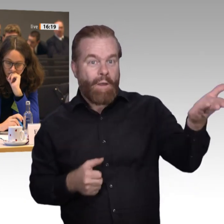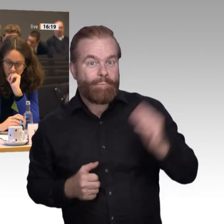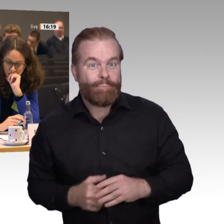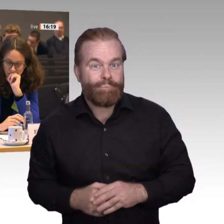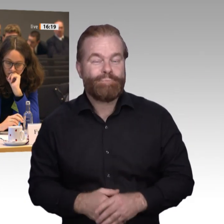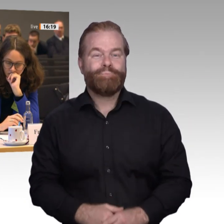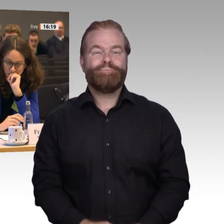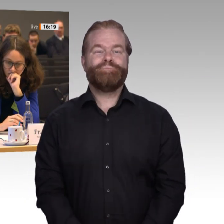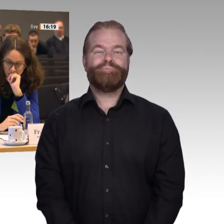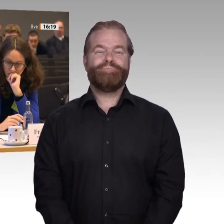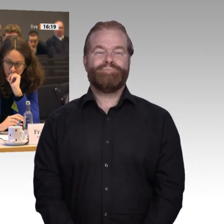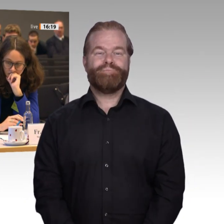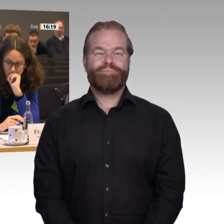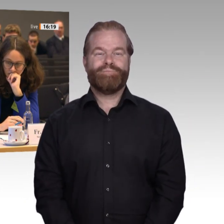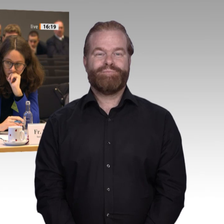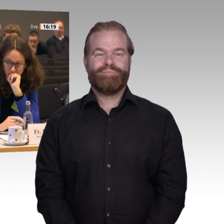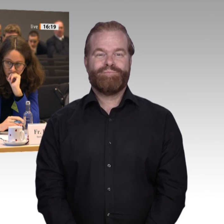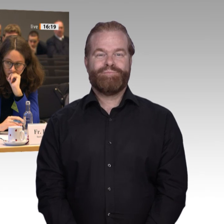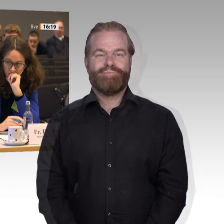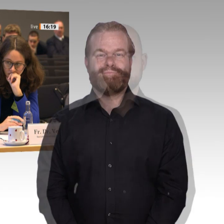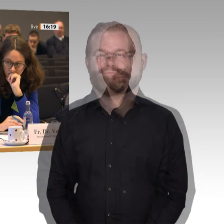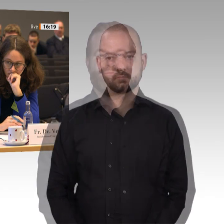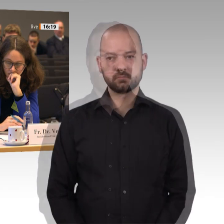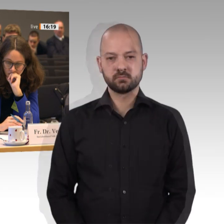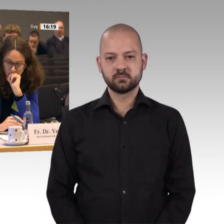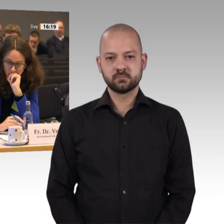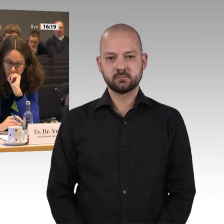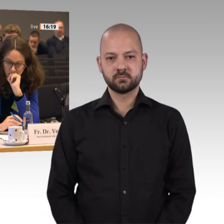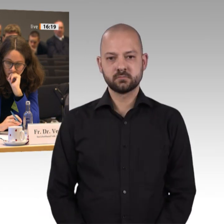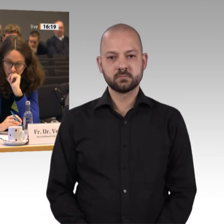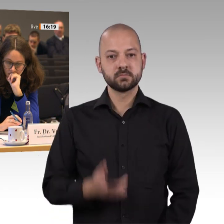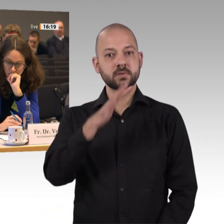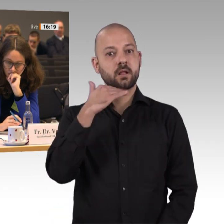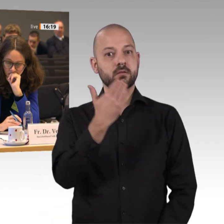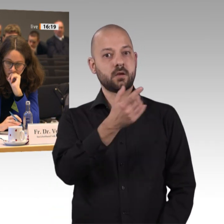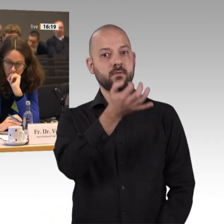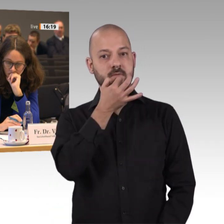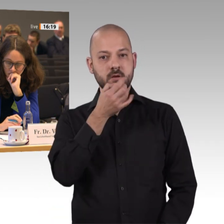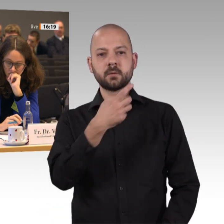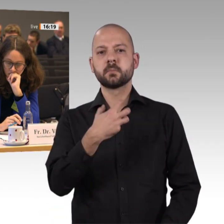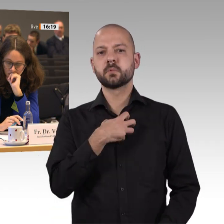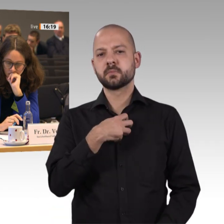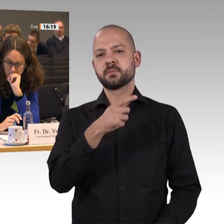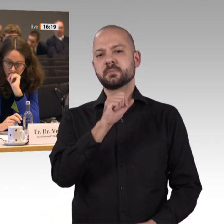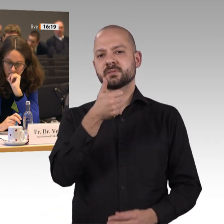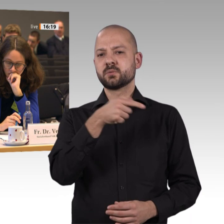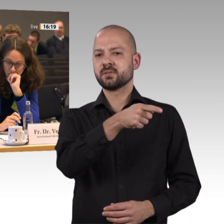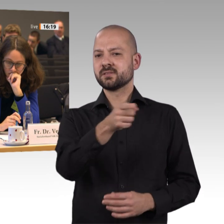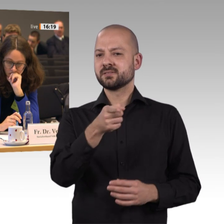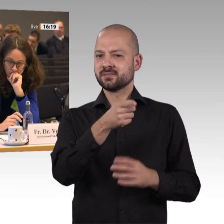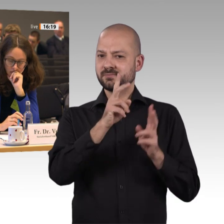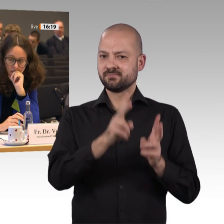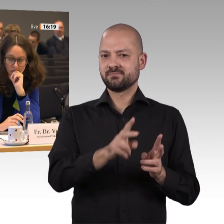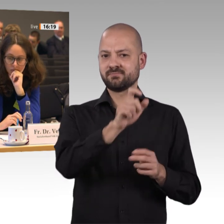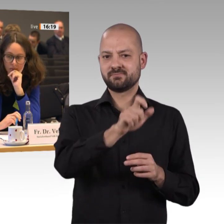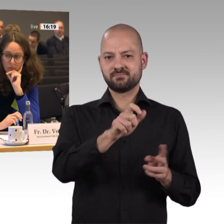meine Rente nahe an dem Existenzminimum ist, am Anfang des Monats einen sehr kleinen Betrag bekomme und erst Ende des Monats, in dem ich mit Rente gegangen